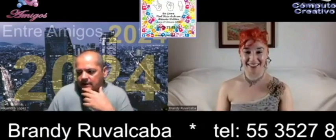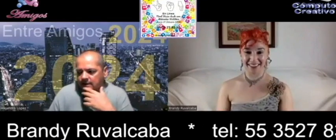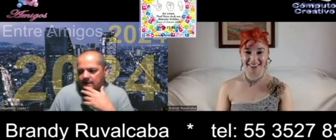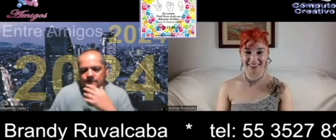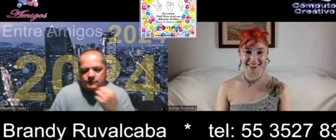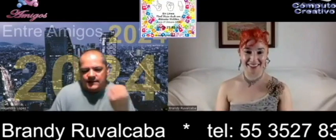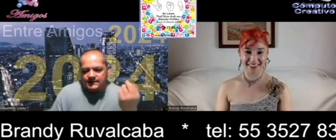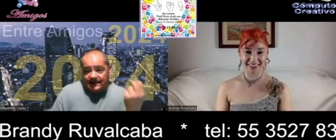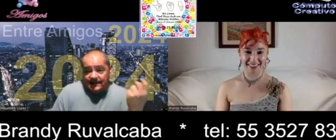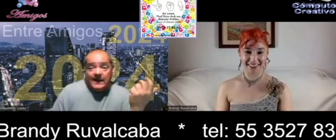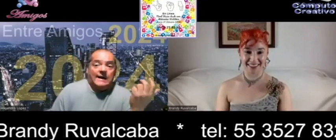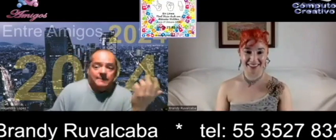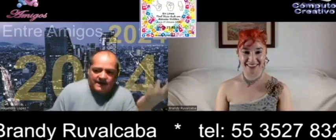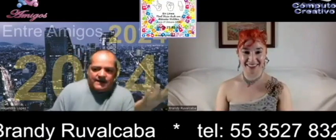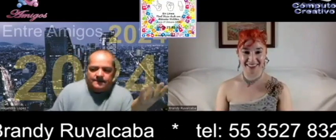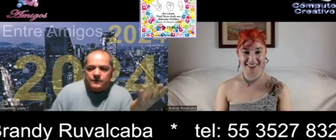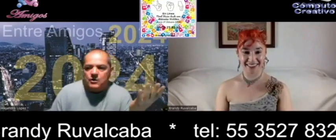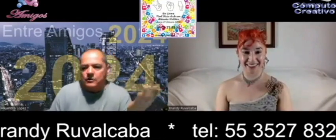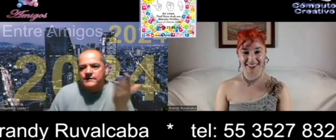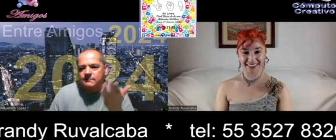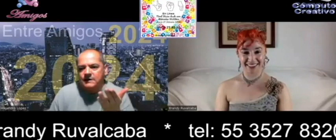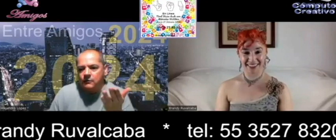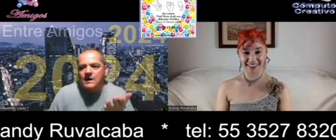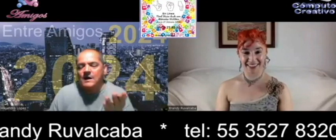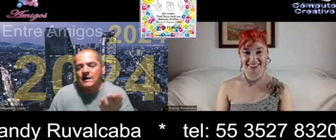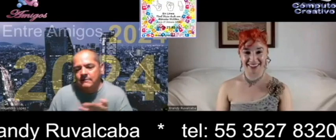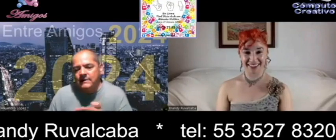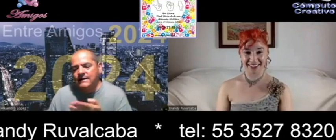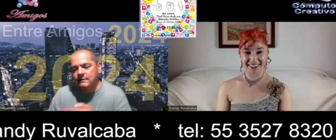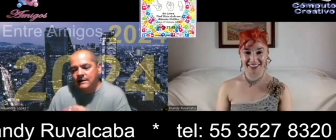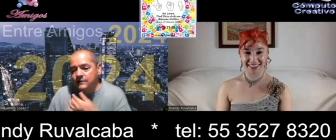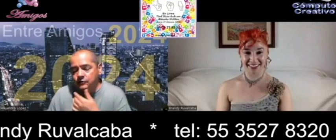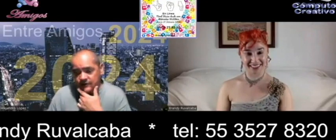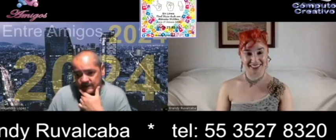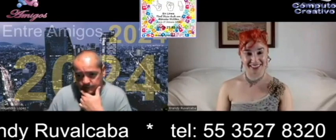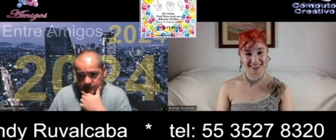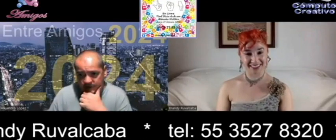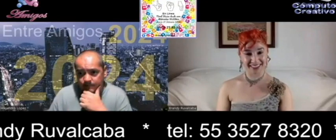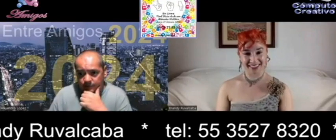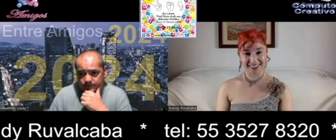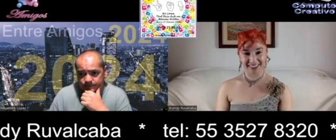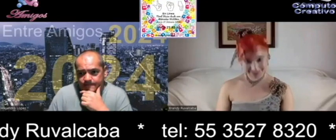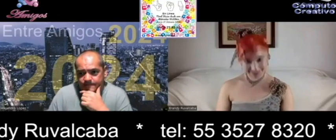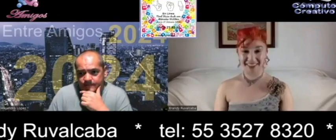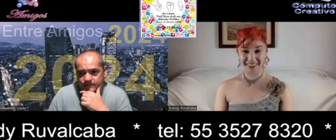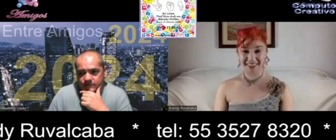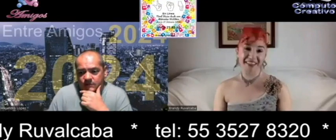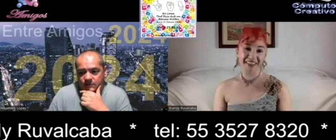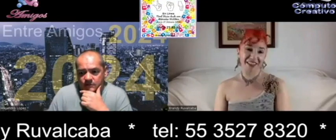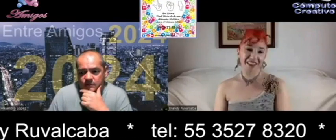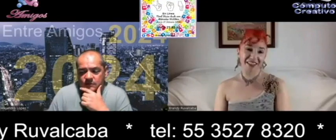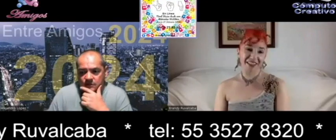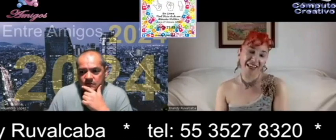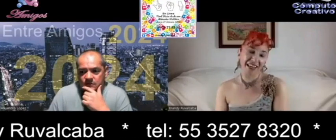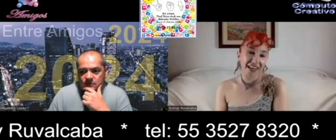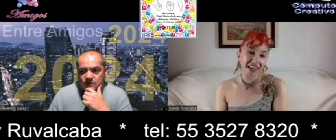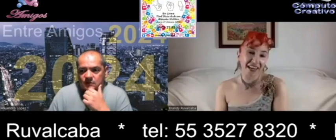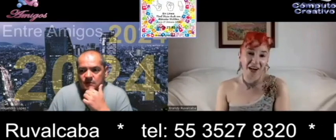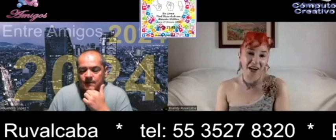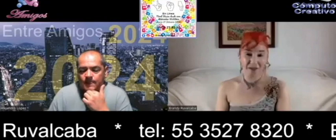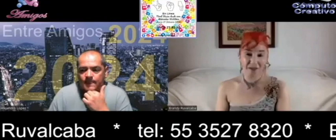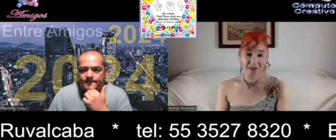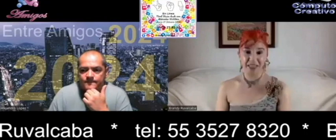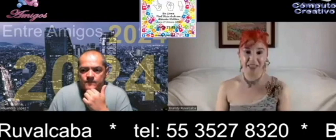sea, valga la redundancia, de Alemania, no es igual al alemán que hablan en Suiza, por ejemplo. Sí, sí, exacto. Entonces, cada